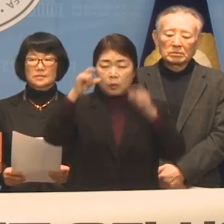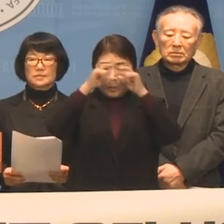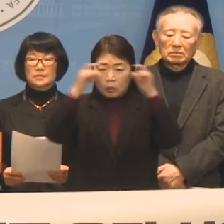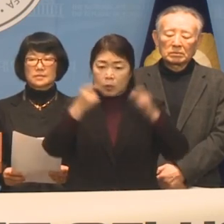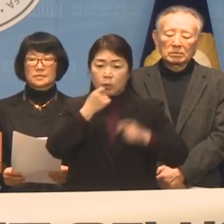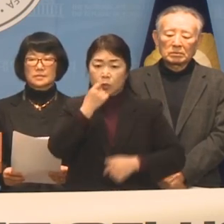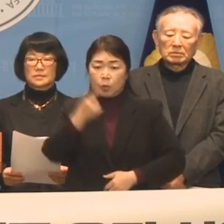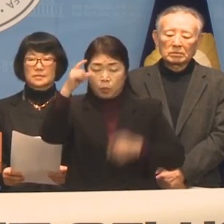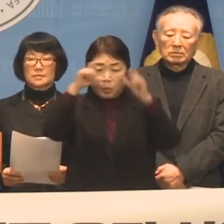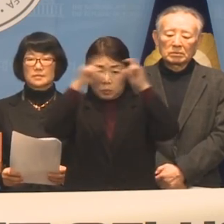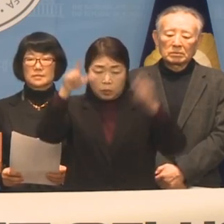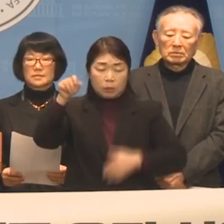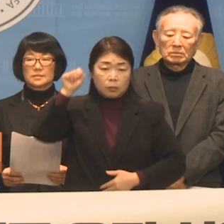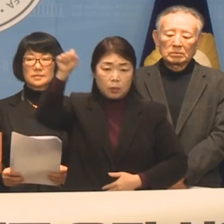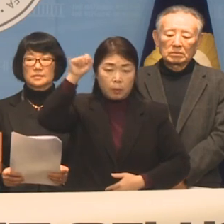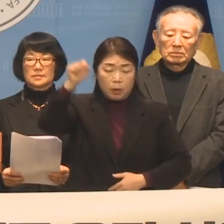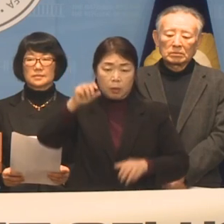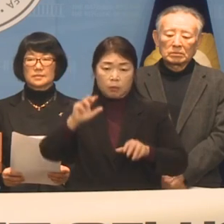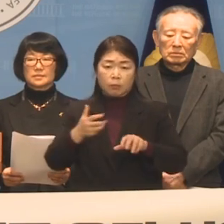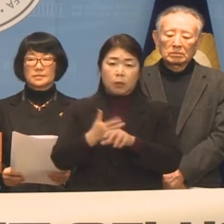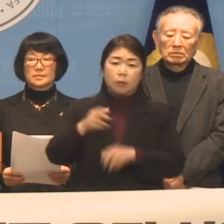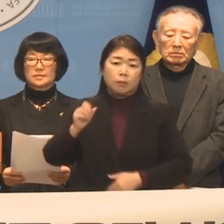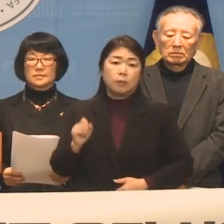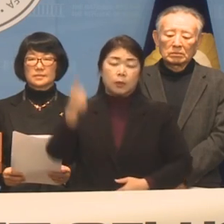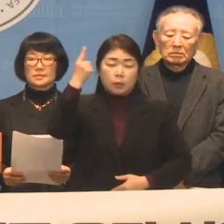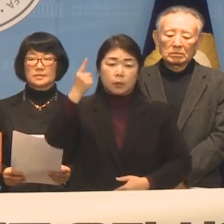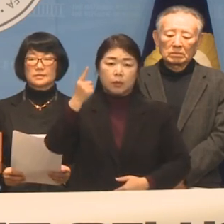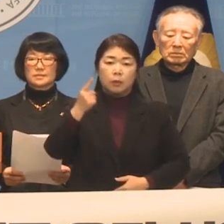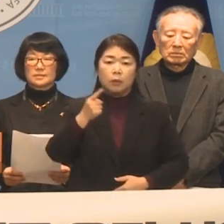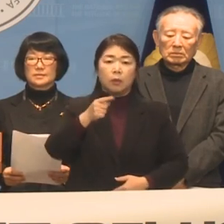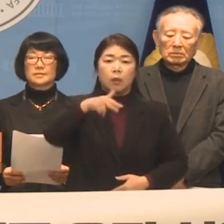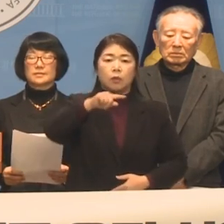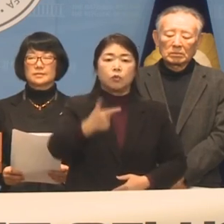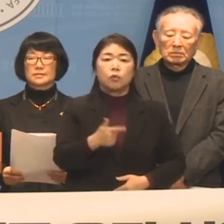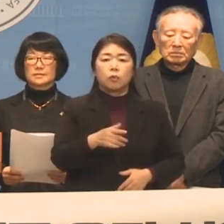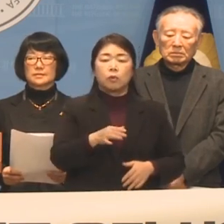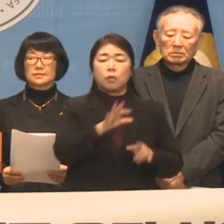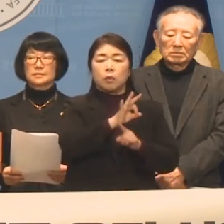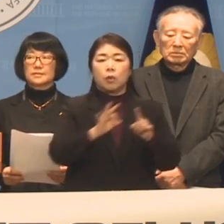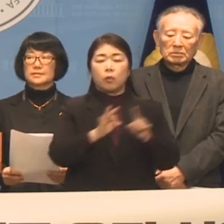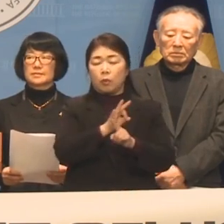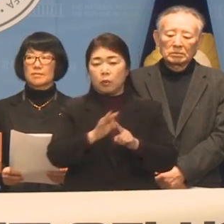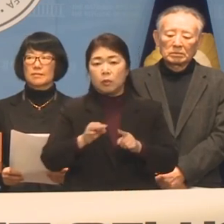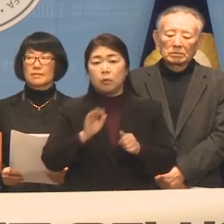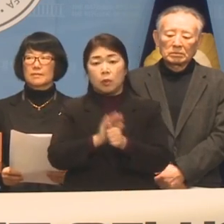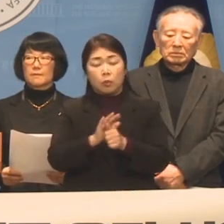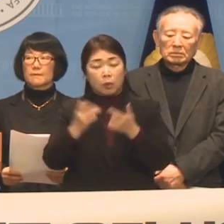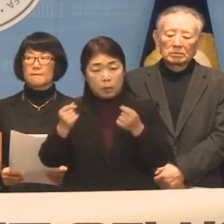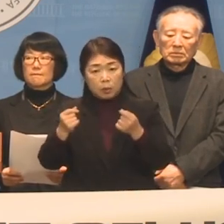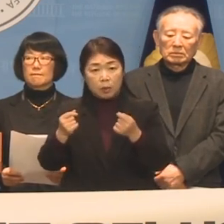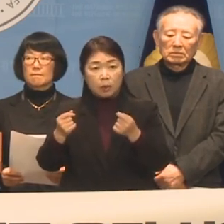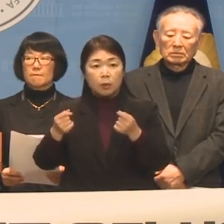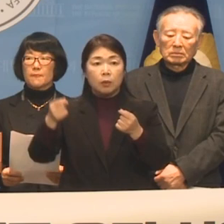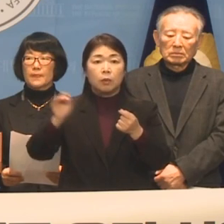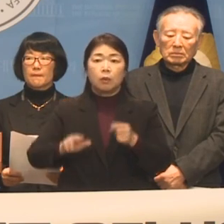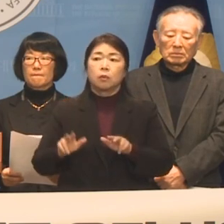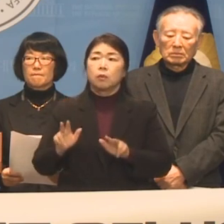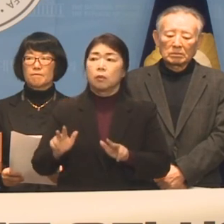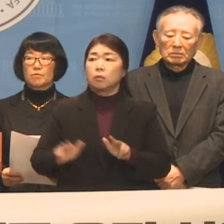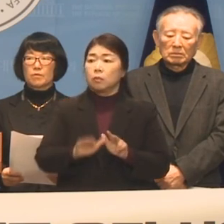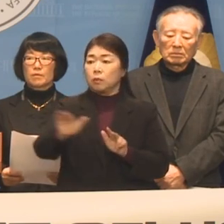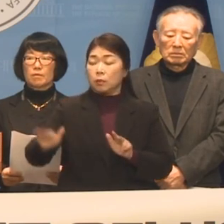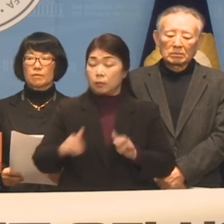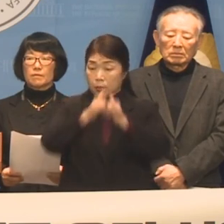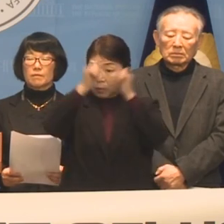통해서 이룩한 준연동형 제도라고 생각합니다. 그런데 지금 우리는 그